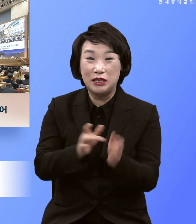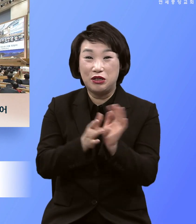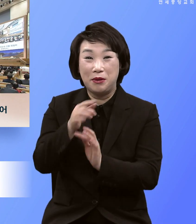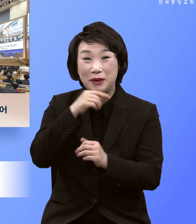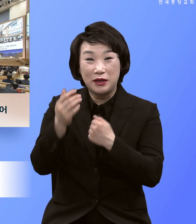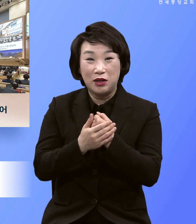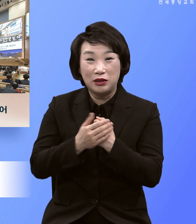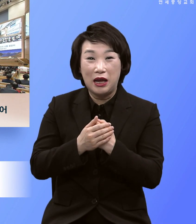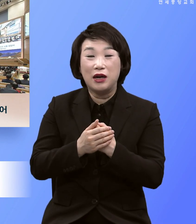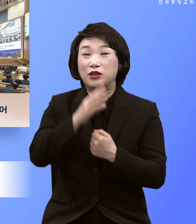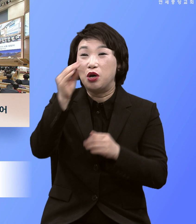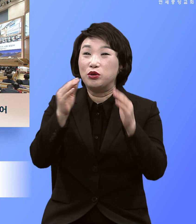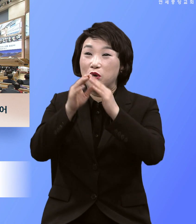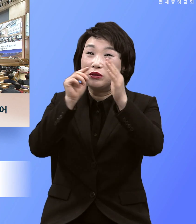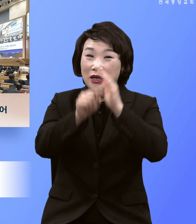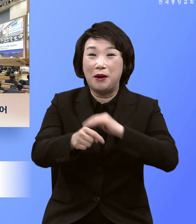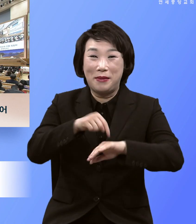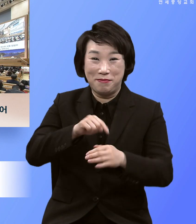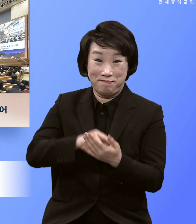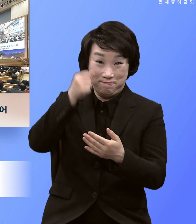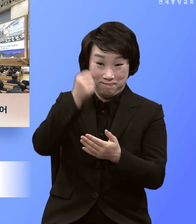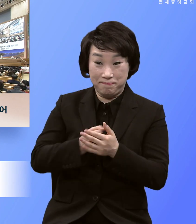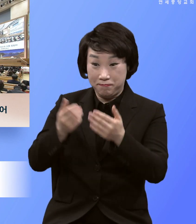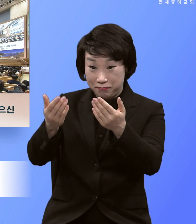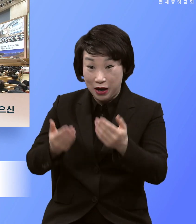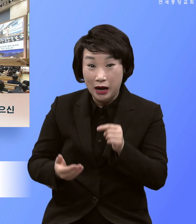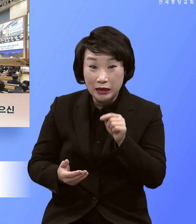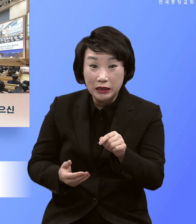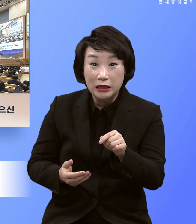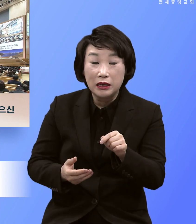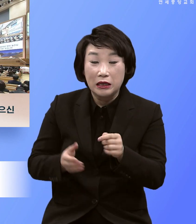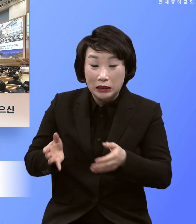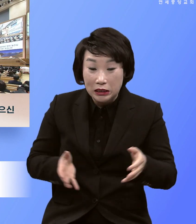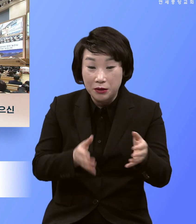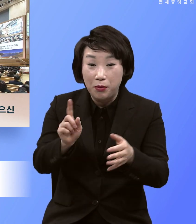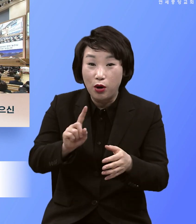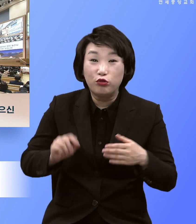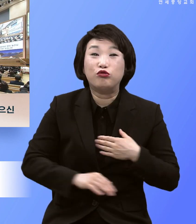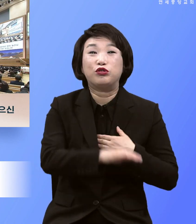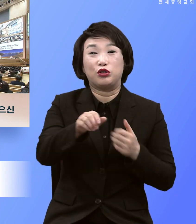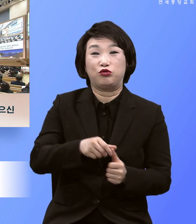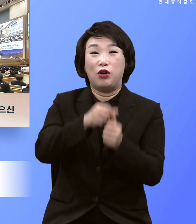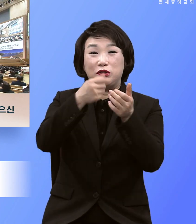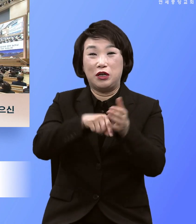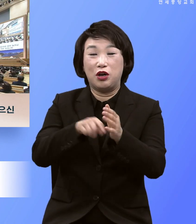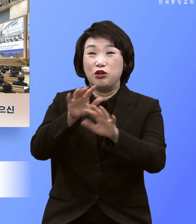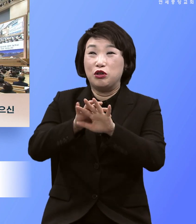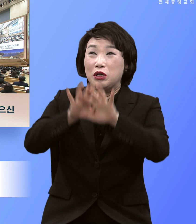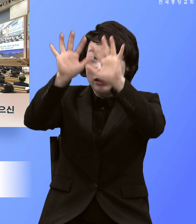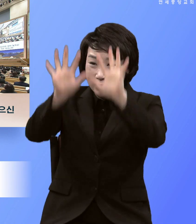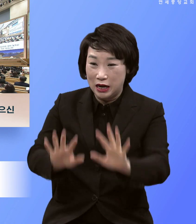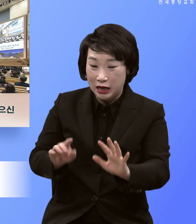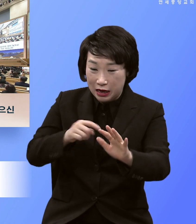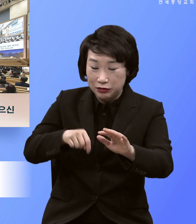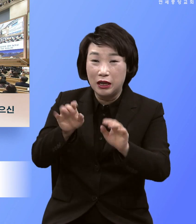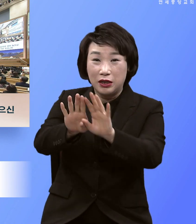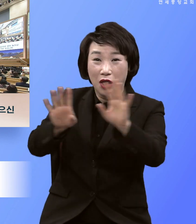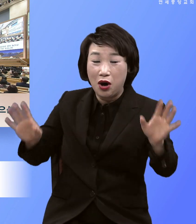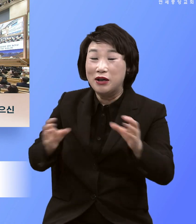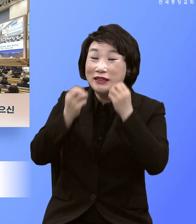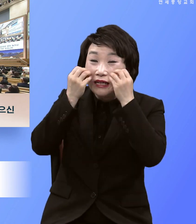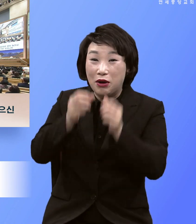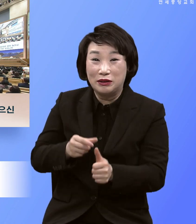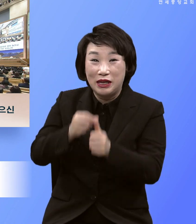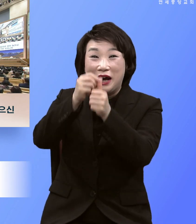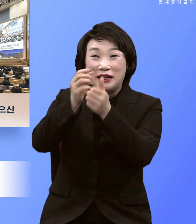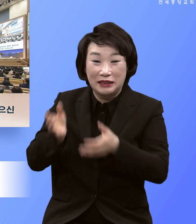예수의 피를 힘입어 성소에 들어갈 담력을 얻었나니 그 길은 우리를 위하여 휘장 가운데로 열어놓으신